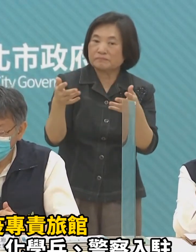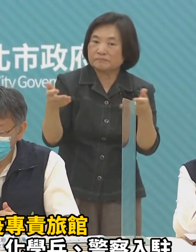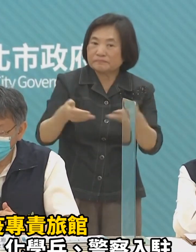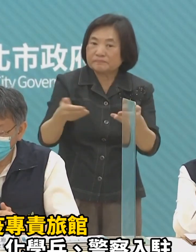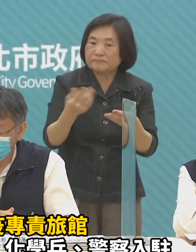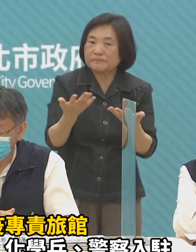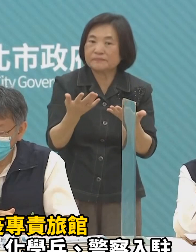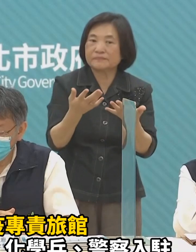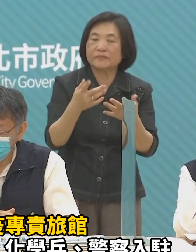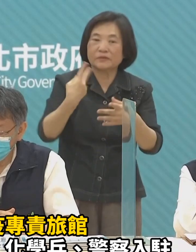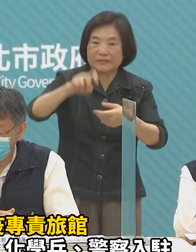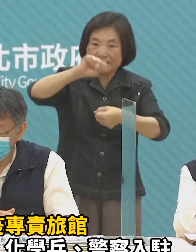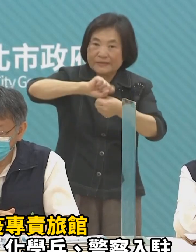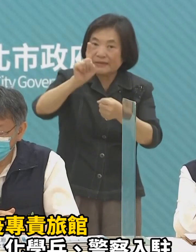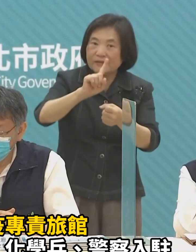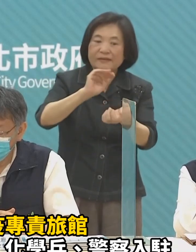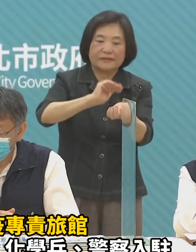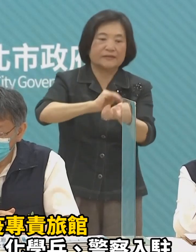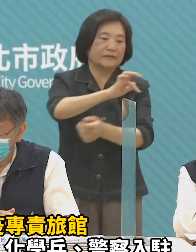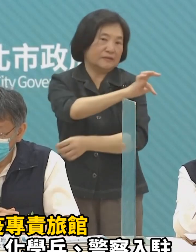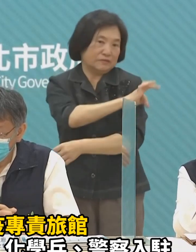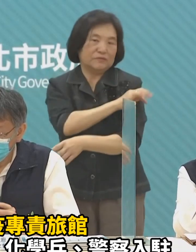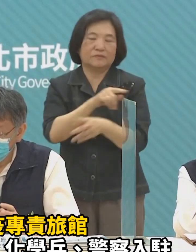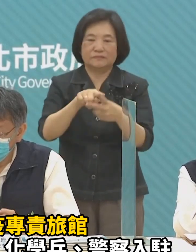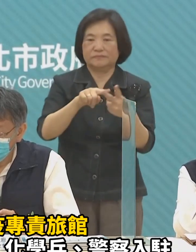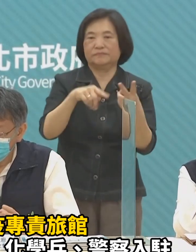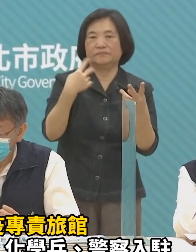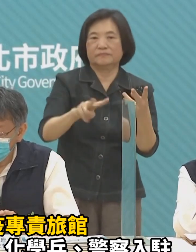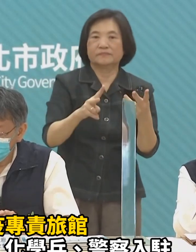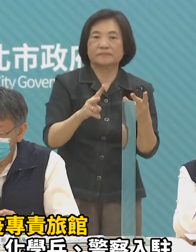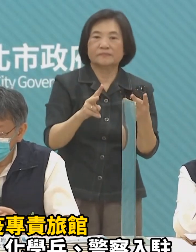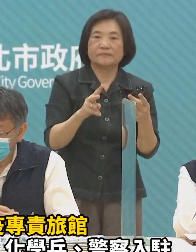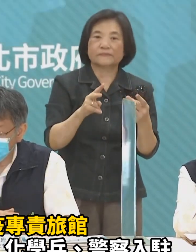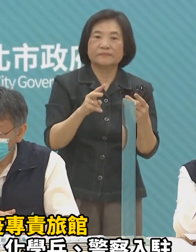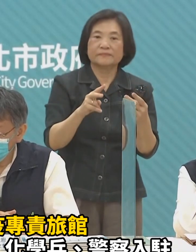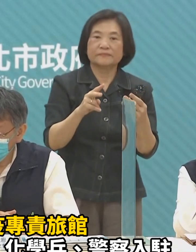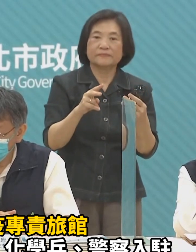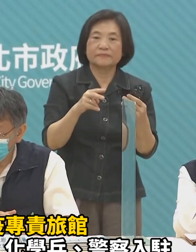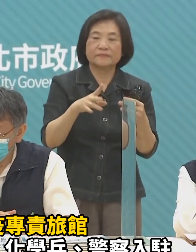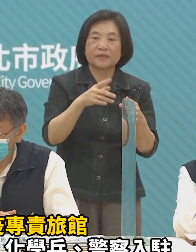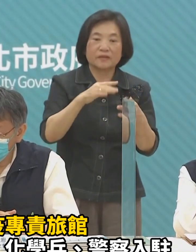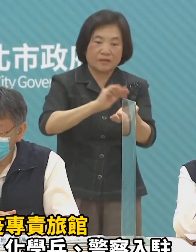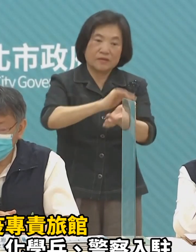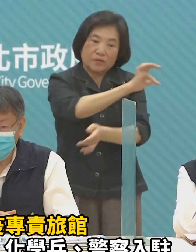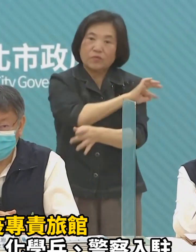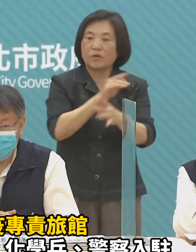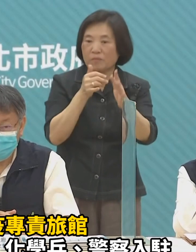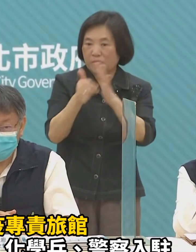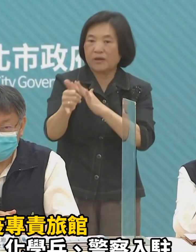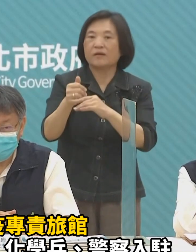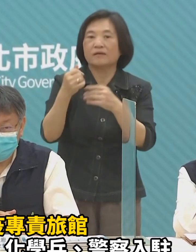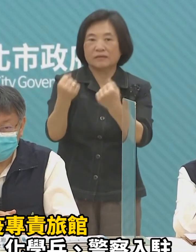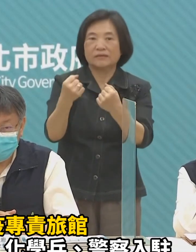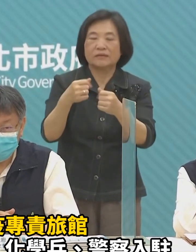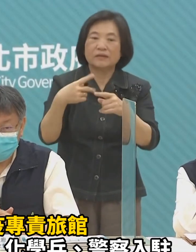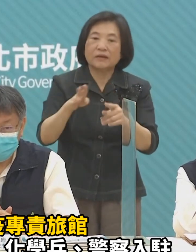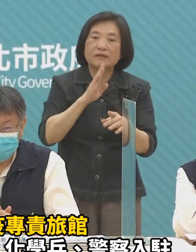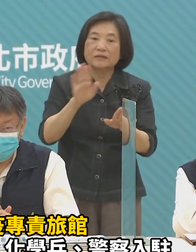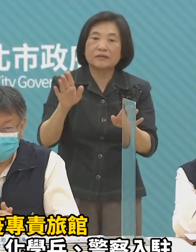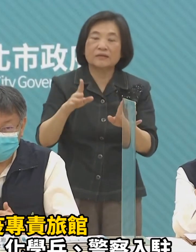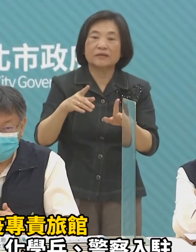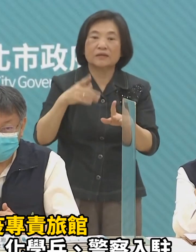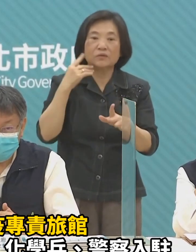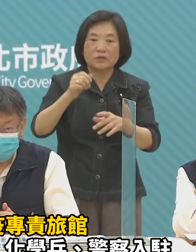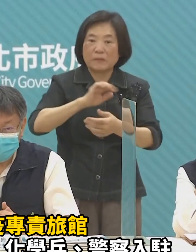加医护人员。第二个，所有的医护人员进驻之外，那他所有的清消都是由化